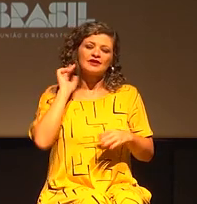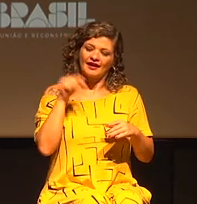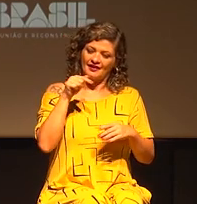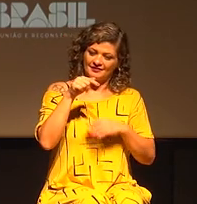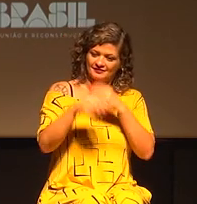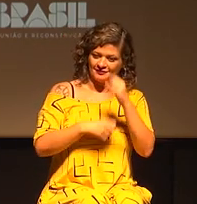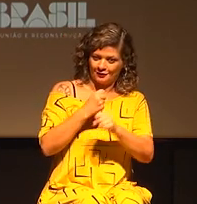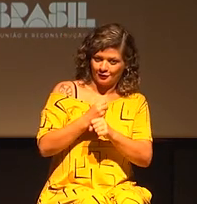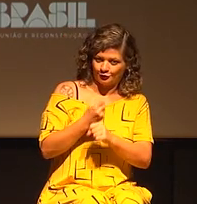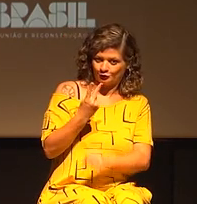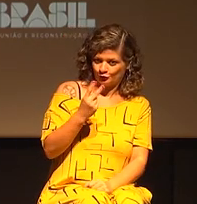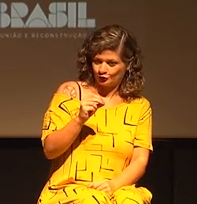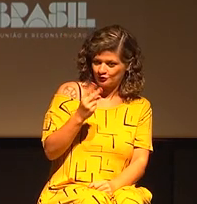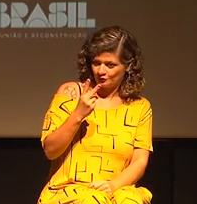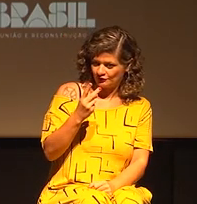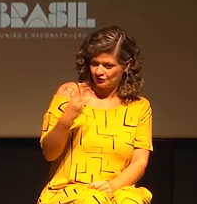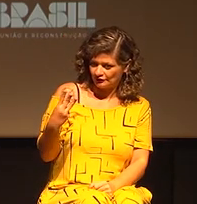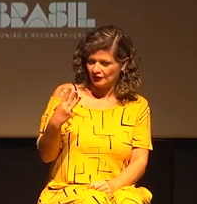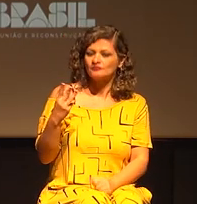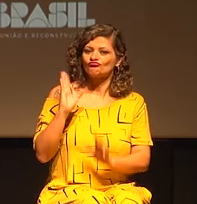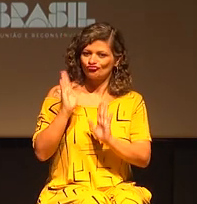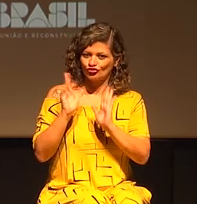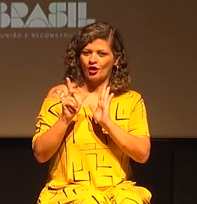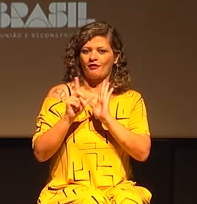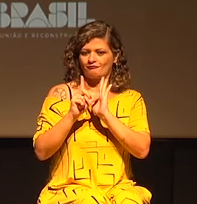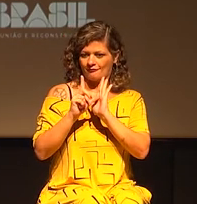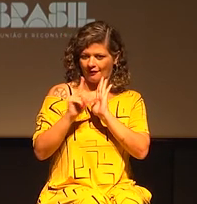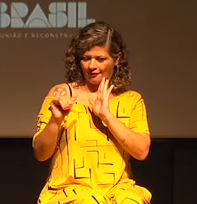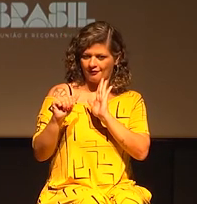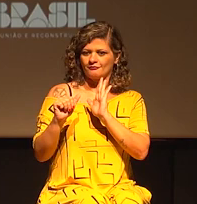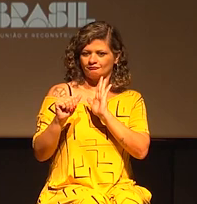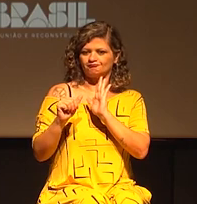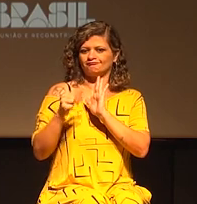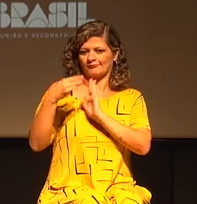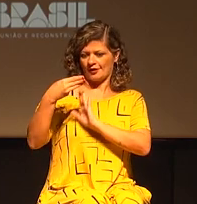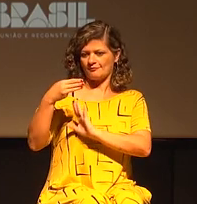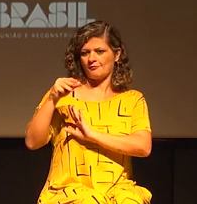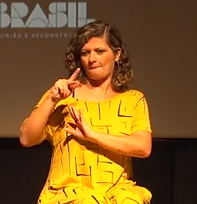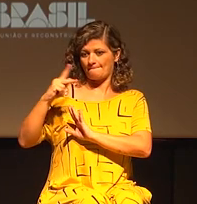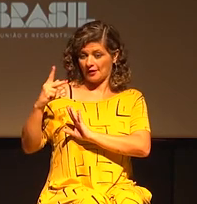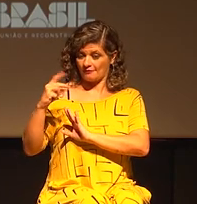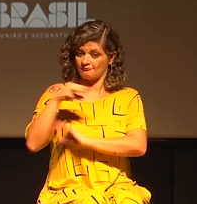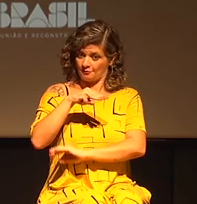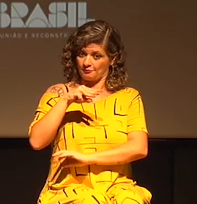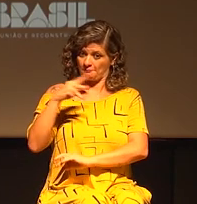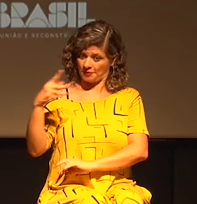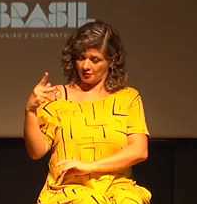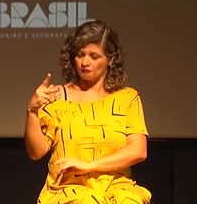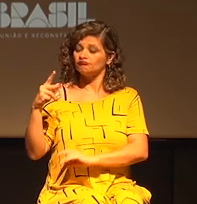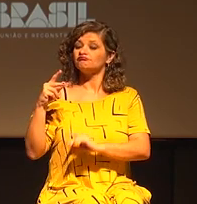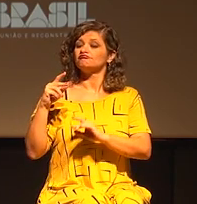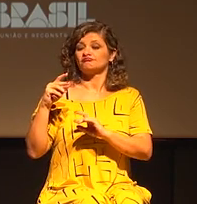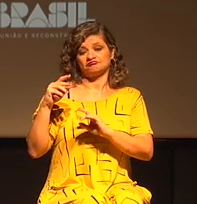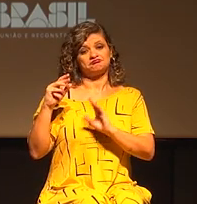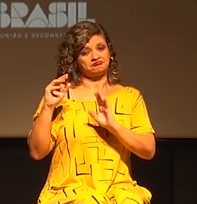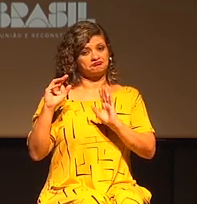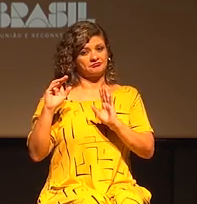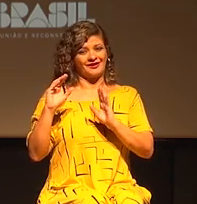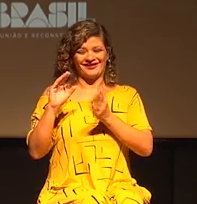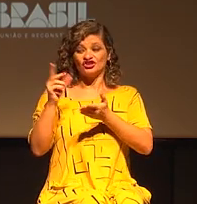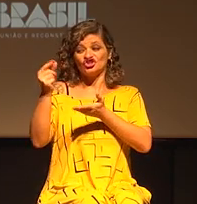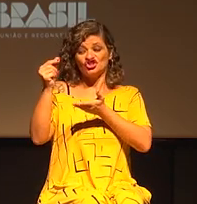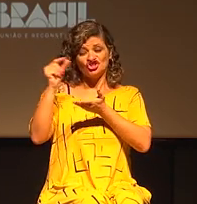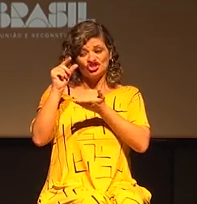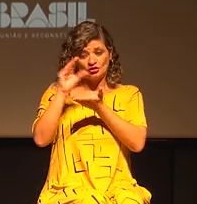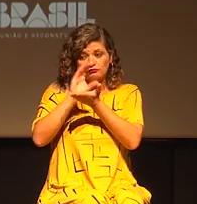esse ano né foi foi sancionada a a a mp que provavelmente dinheiro mesmo virar o ano que